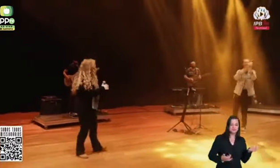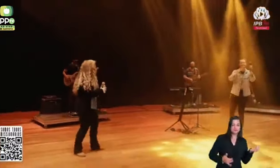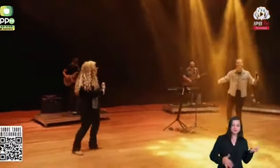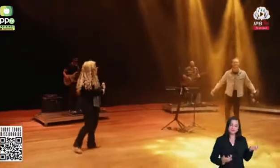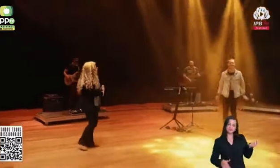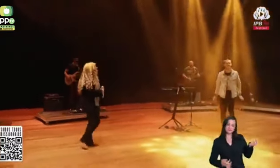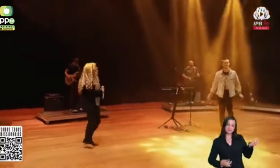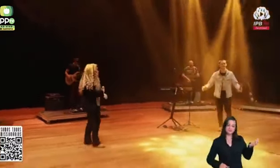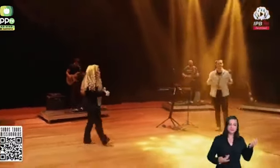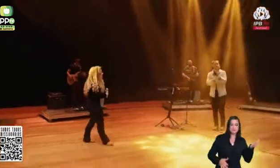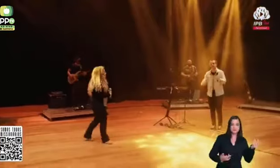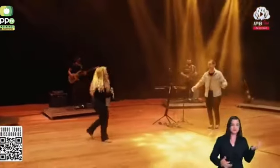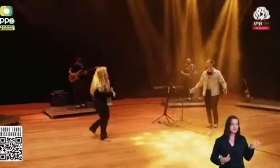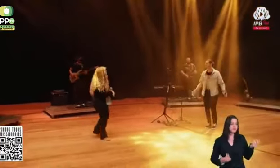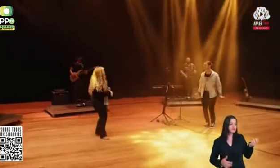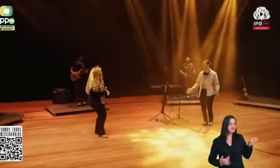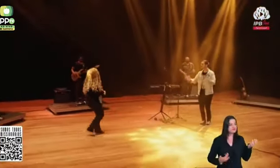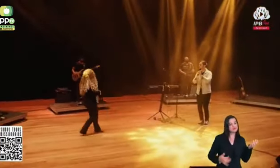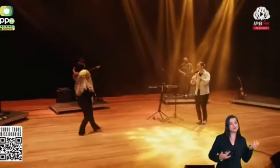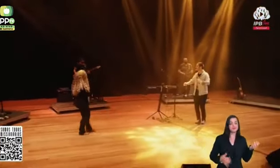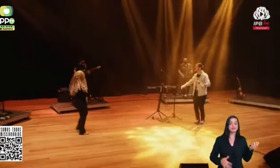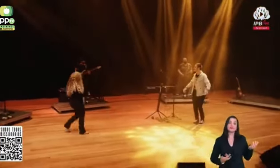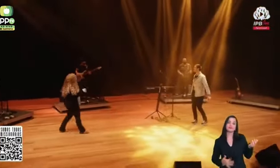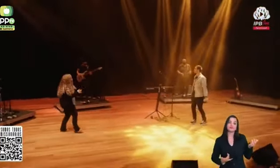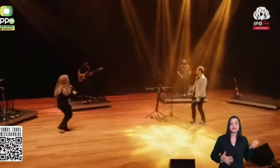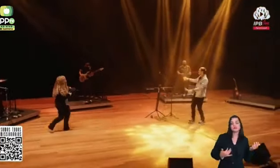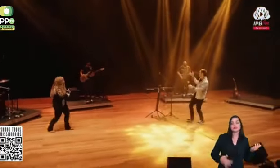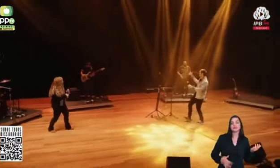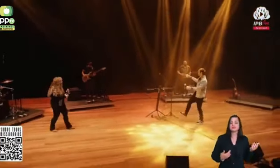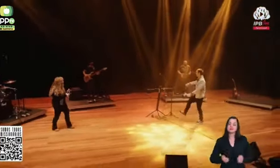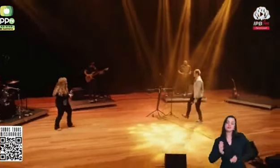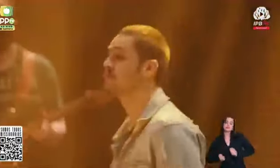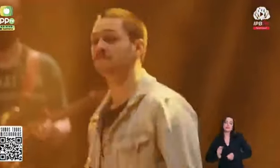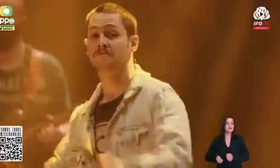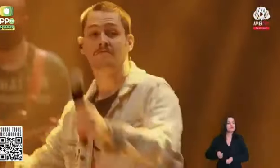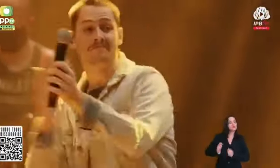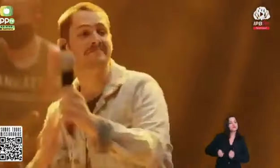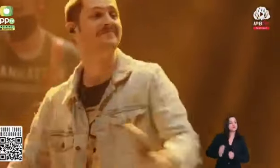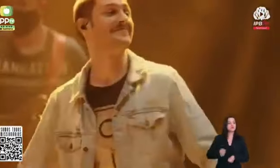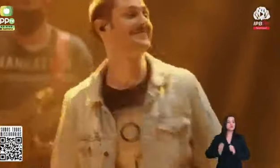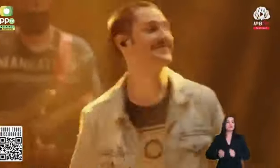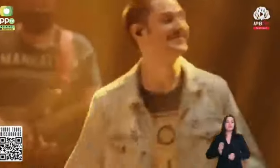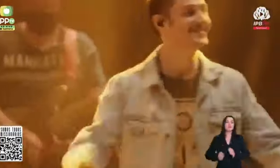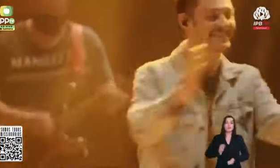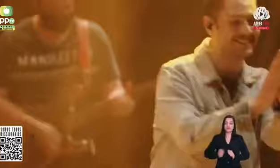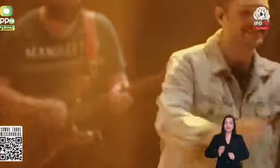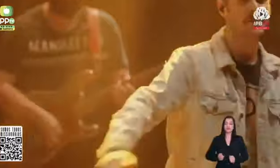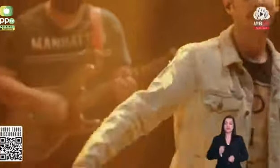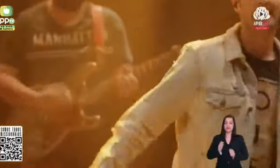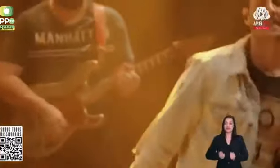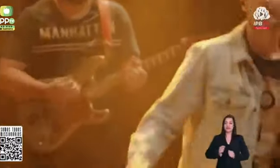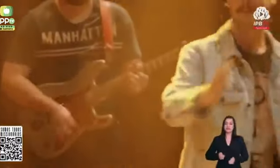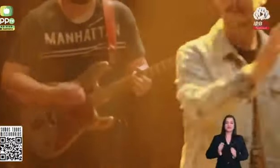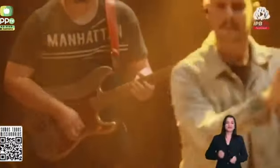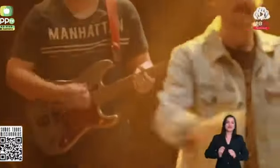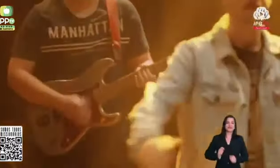suas portas e que prega o amor, né, a todos, que deveria ser a